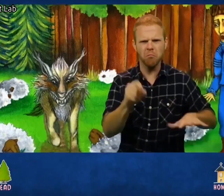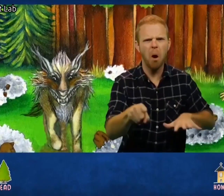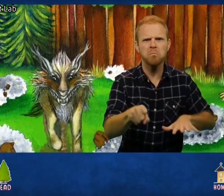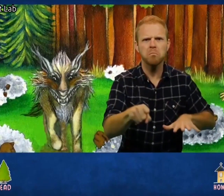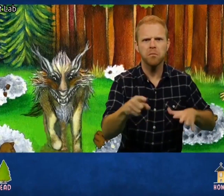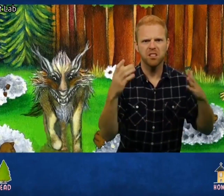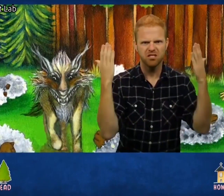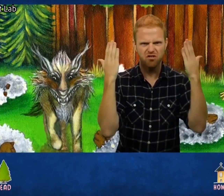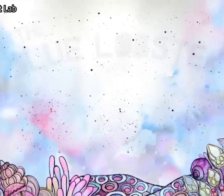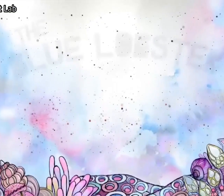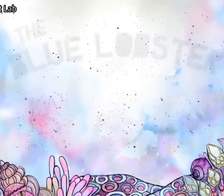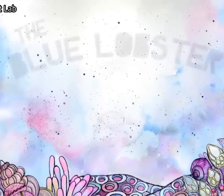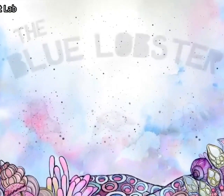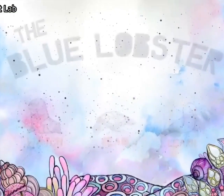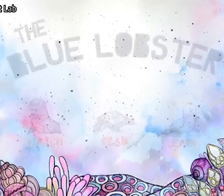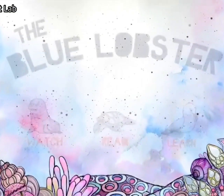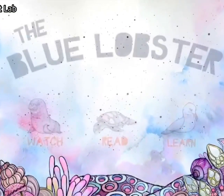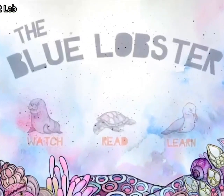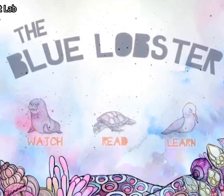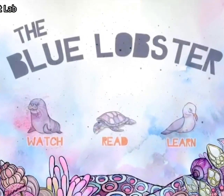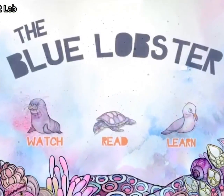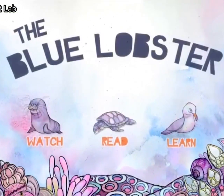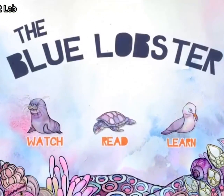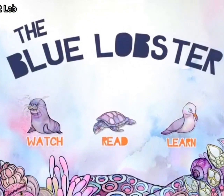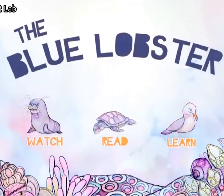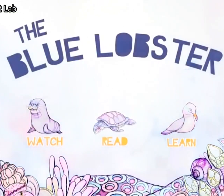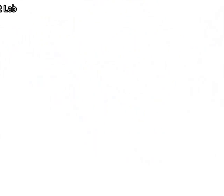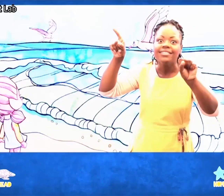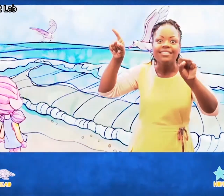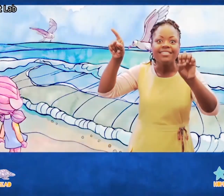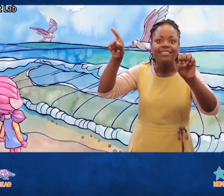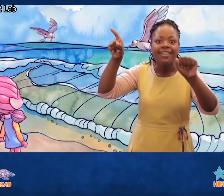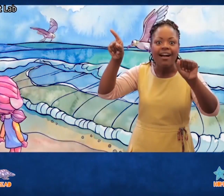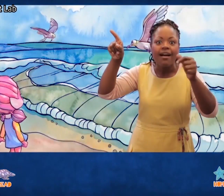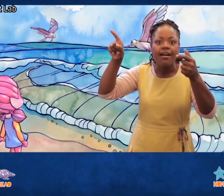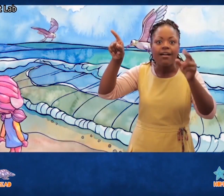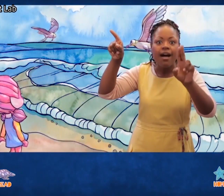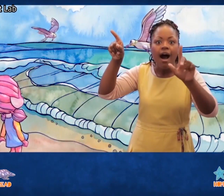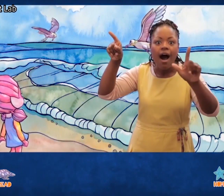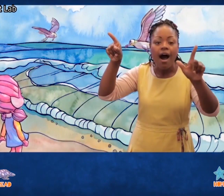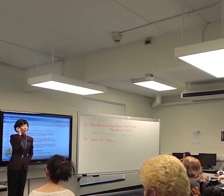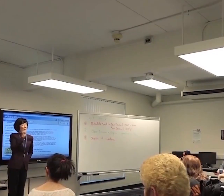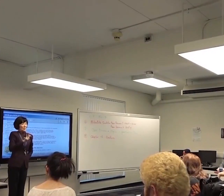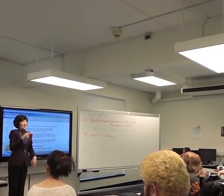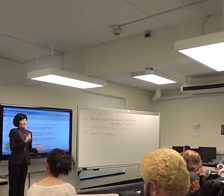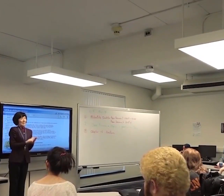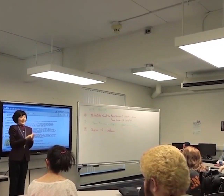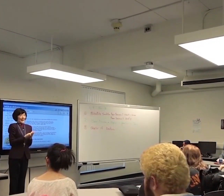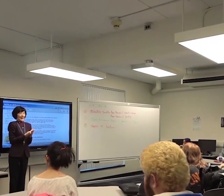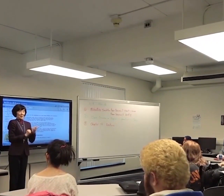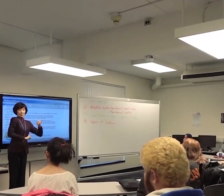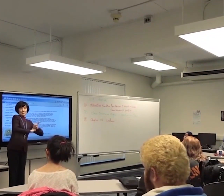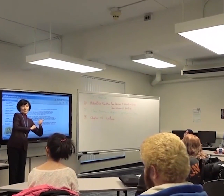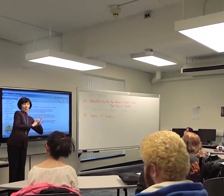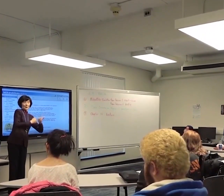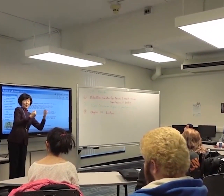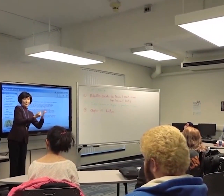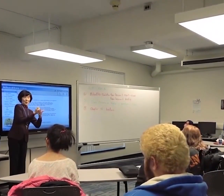ہے۔ گزشتہ 2 ماہ میں 1500 خاندانوں نے اس کی رکنیت اختیار کی ہے۔ مگر گونگے بہرے طلباء کے